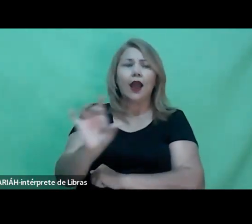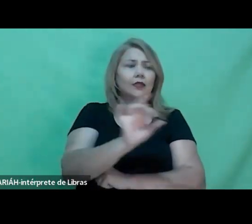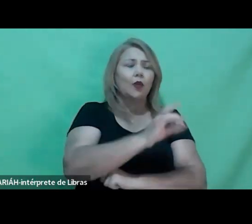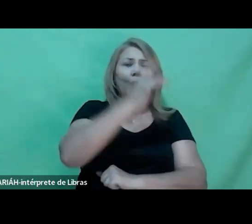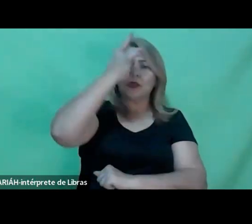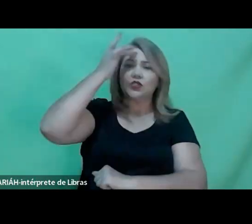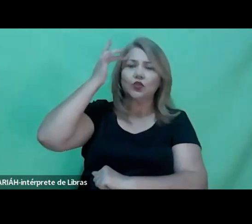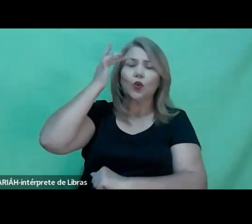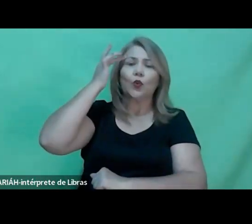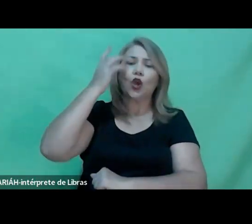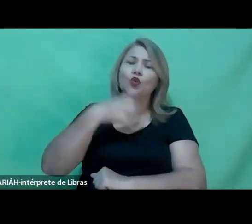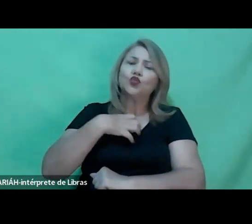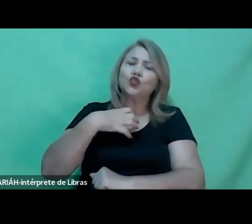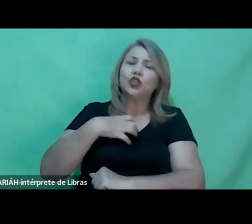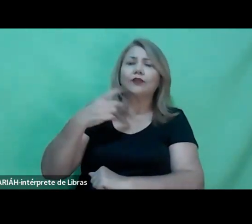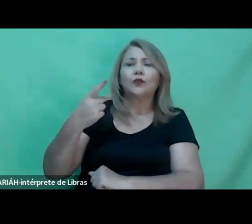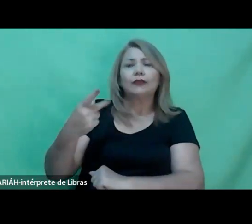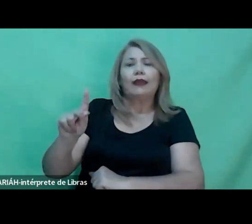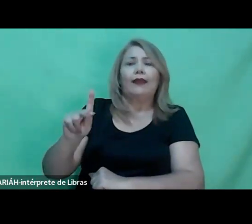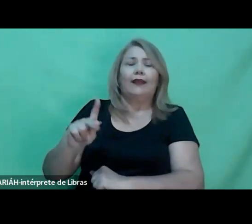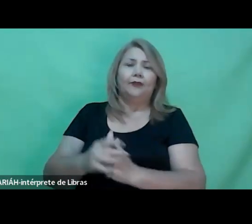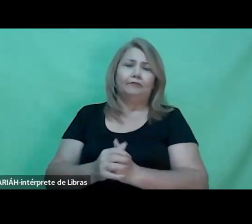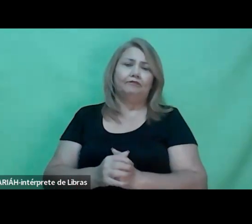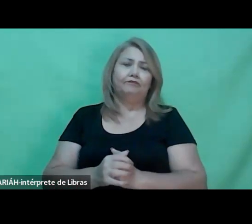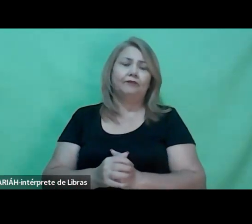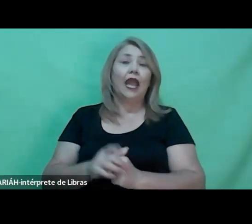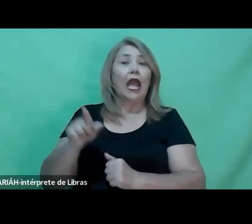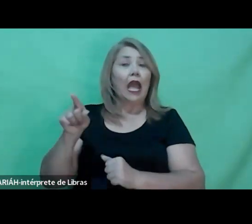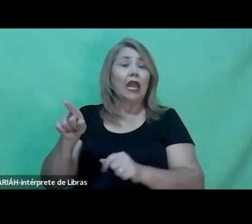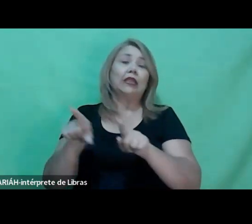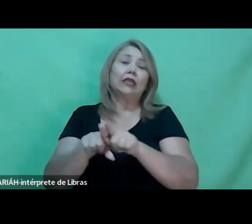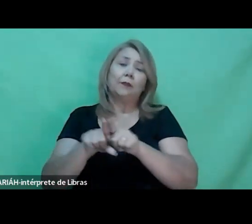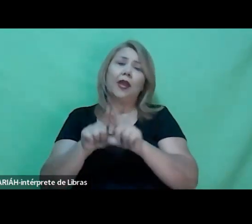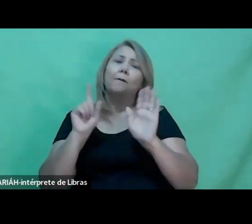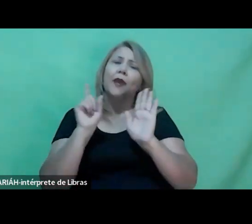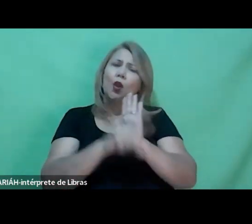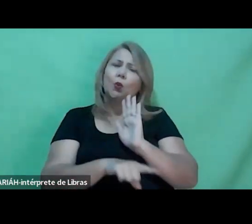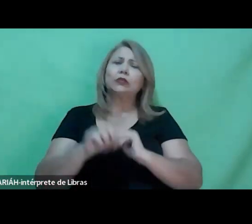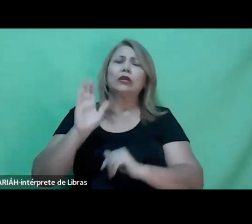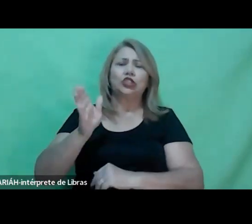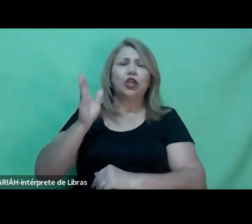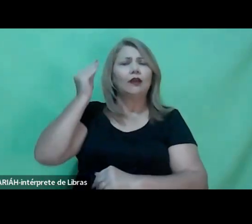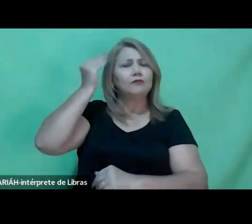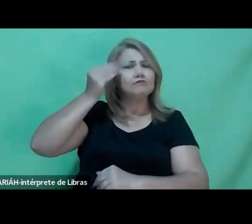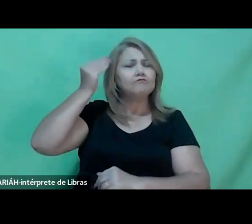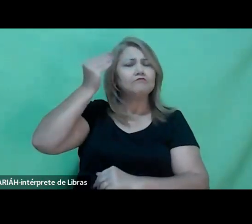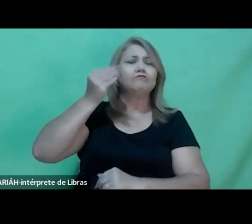doer la forma personal de ser ella misma